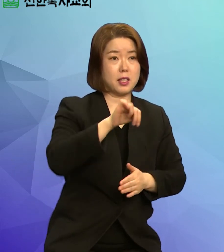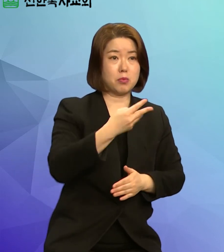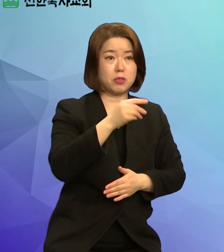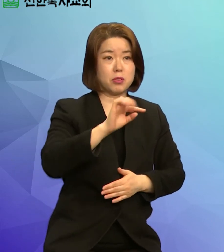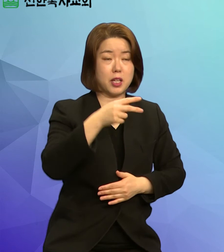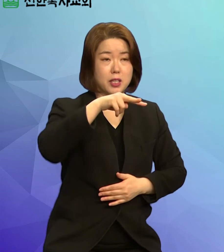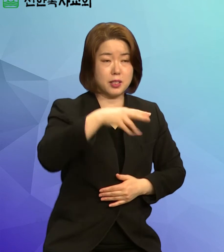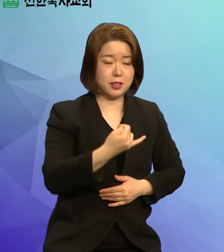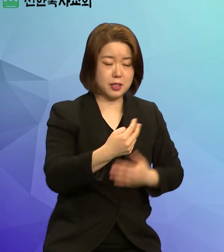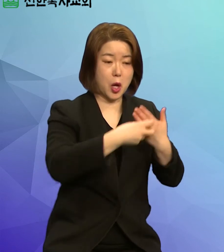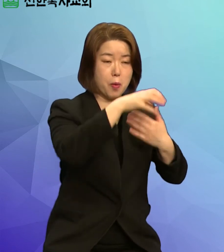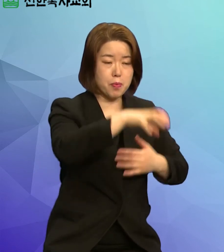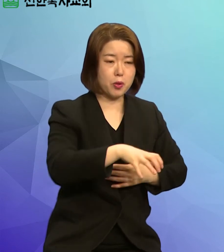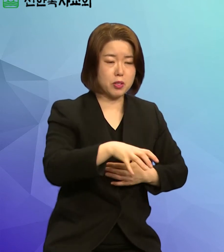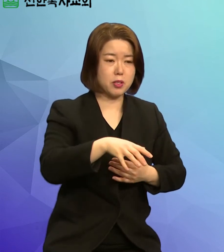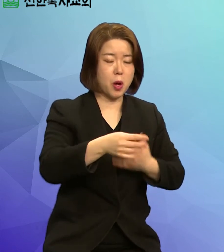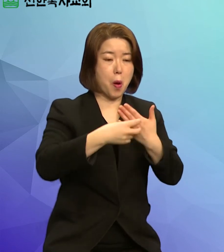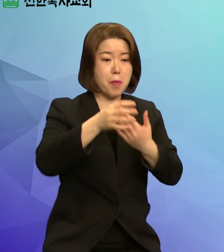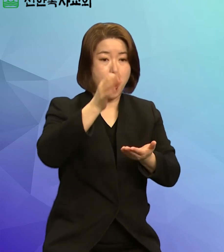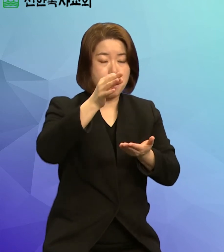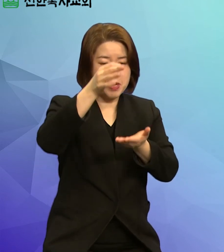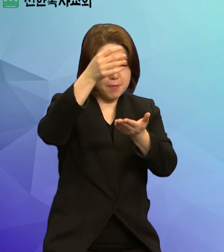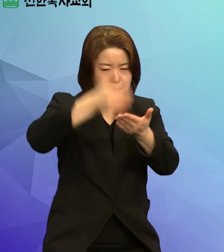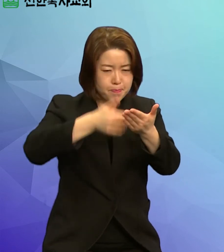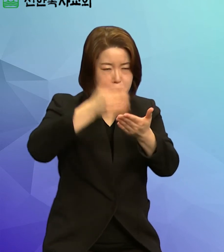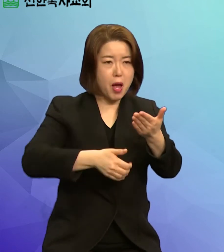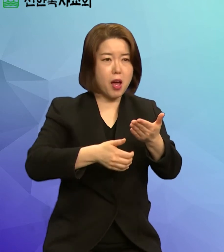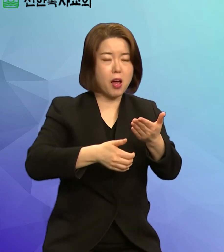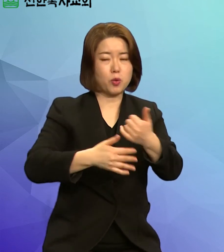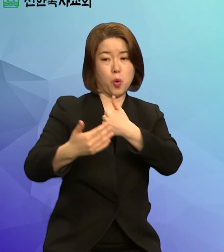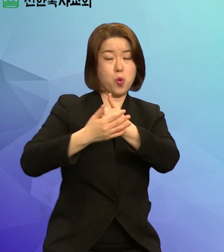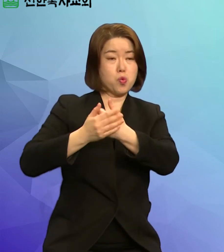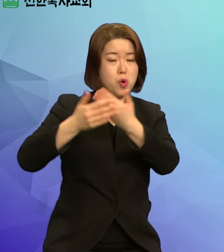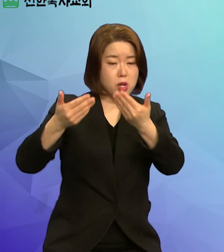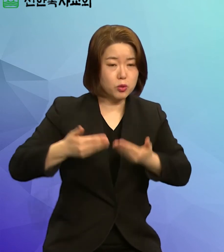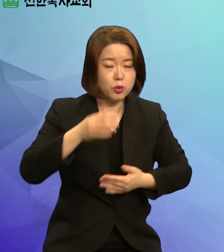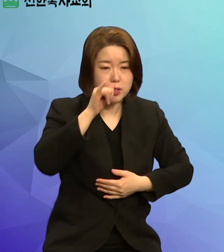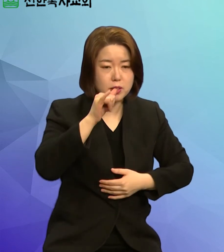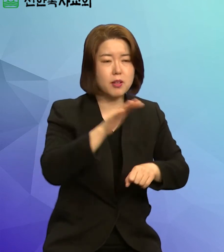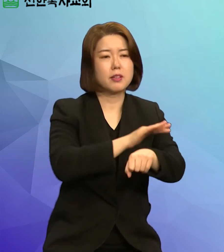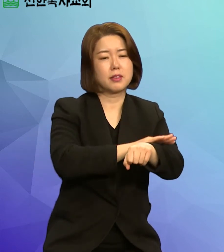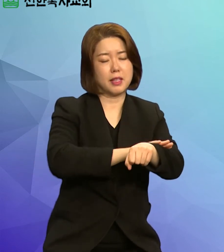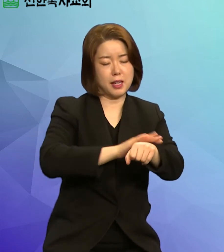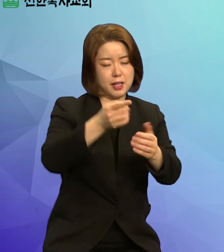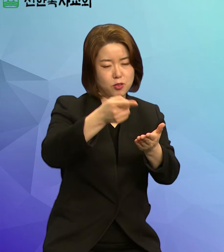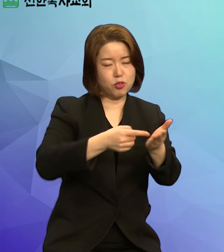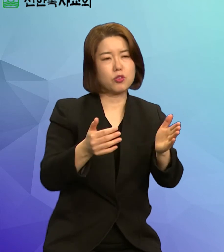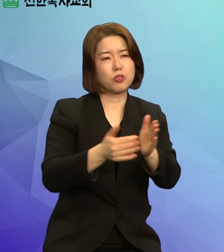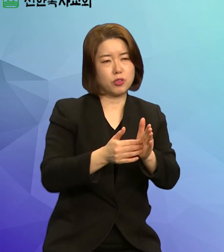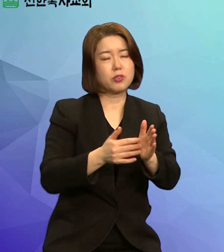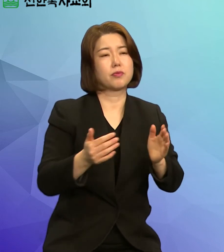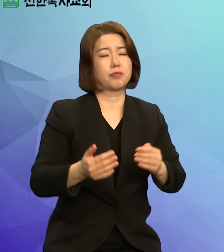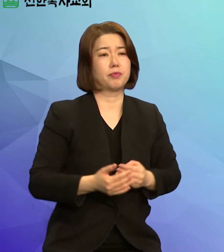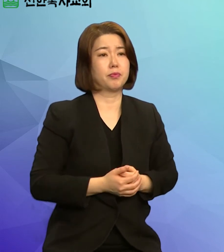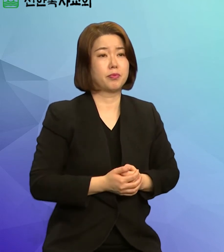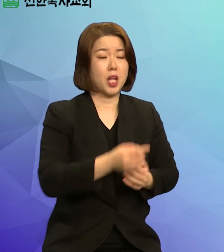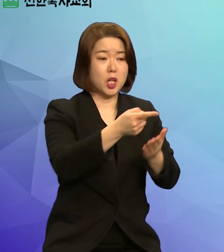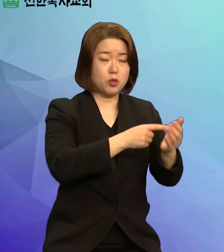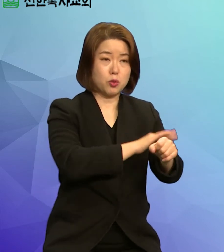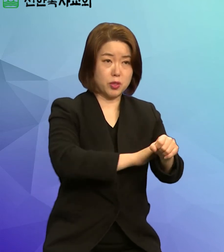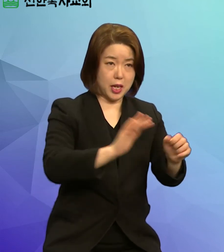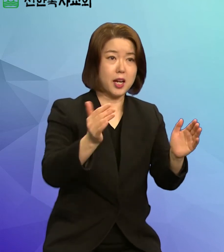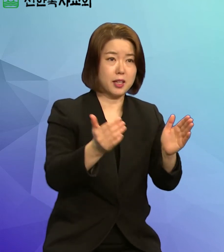병원에서 병원비 많이 깎아주고 또 후원해 주셔서 수술 잘 받고 퇴원하였습니다. 수술도 아주